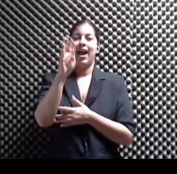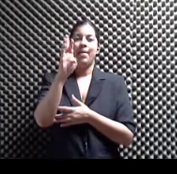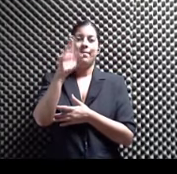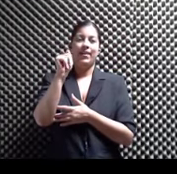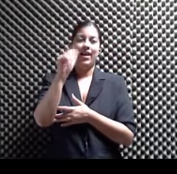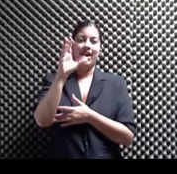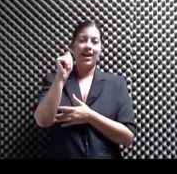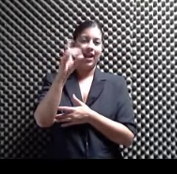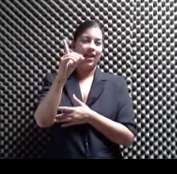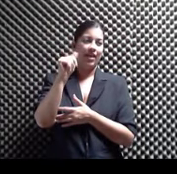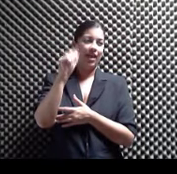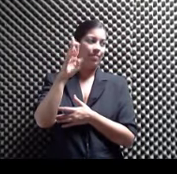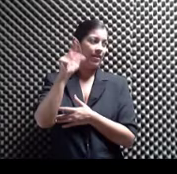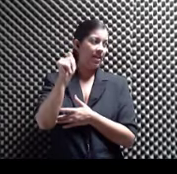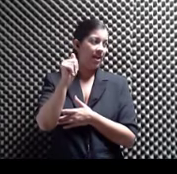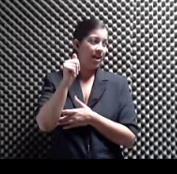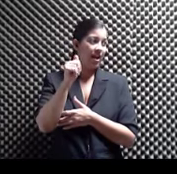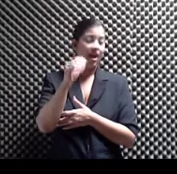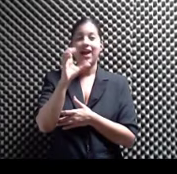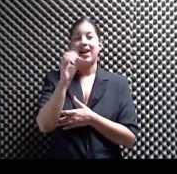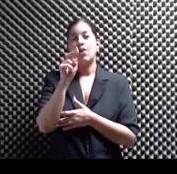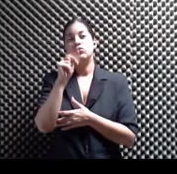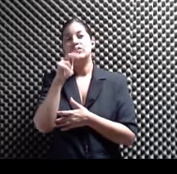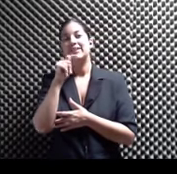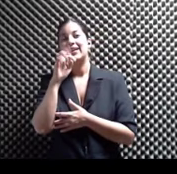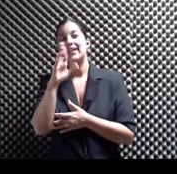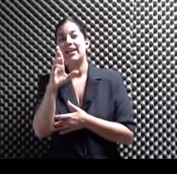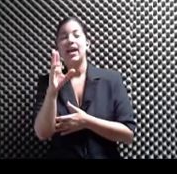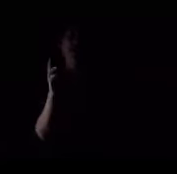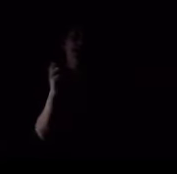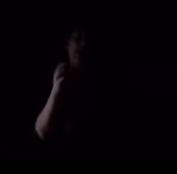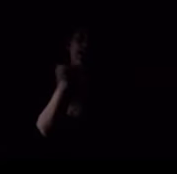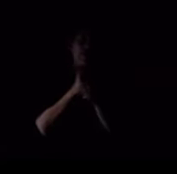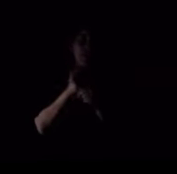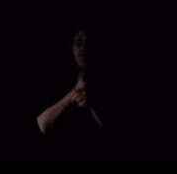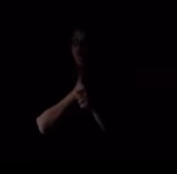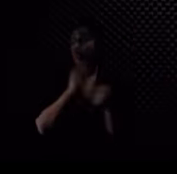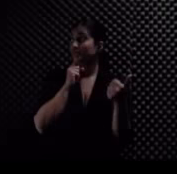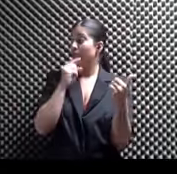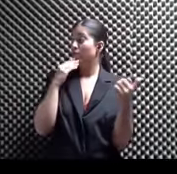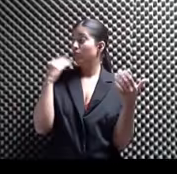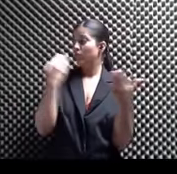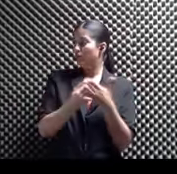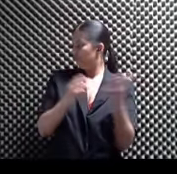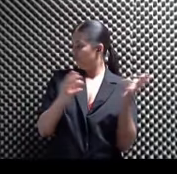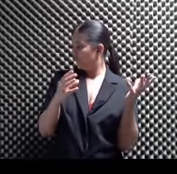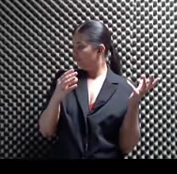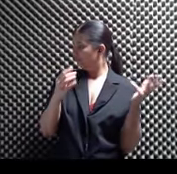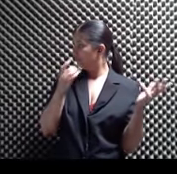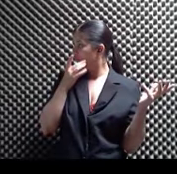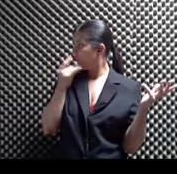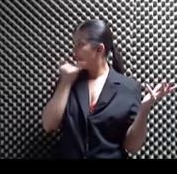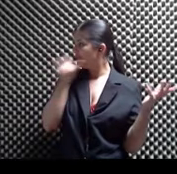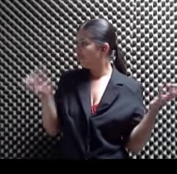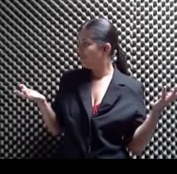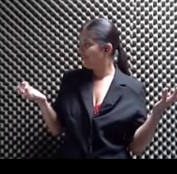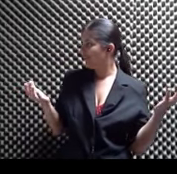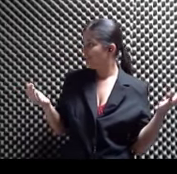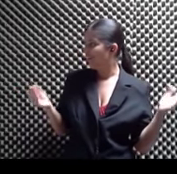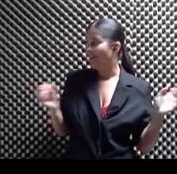Counter Café, en Santurce, que se está convirtiendo, aparte de ir a comer y pasarle chévere. Ajá, pero me apagaron la luz. Ok, ya